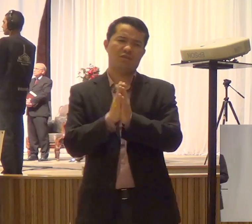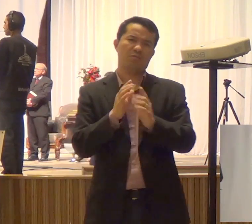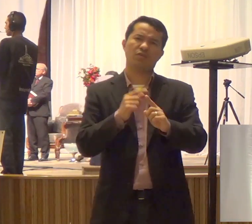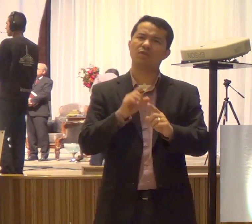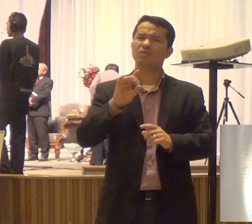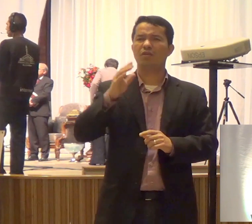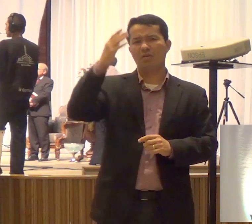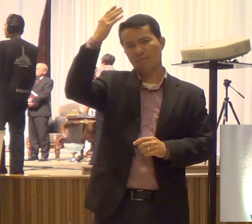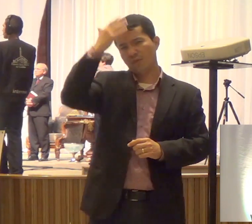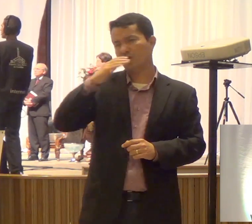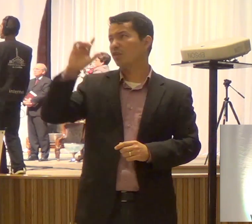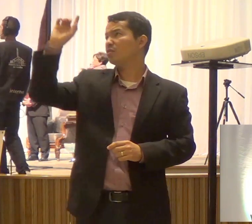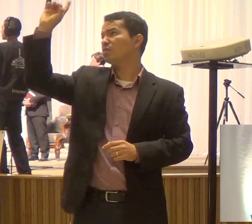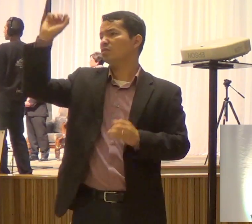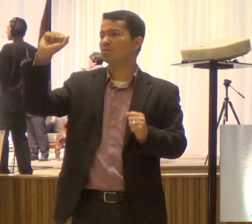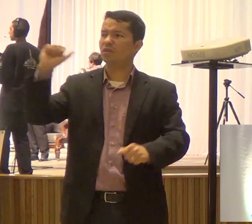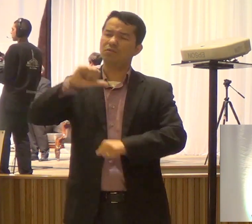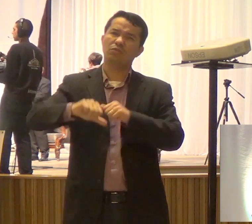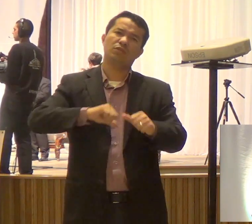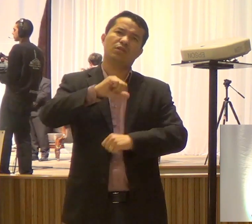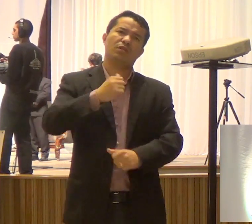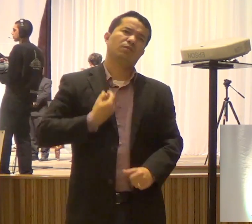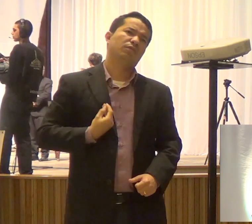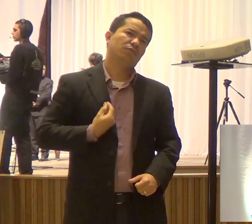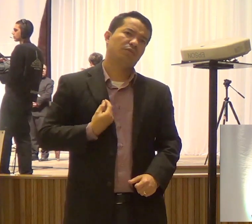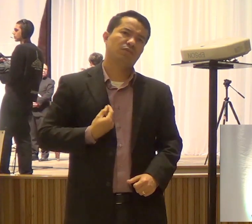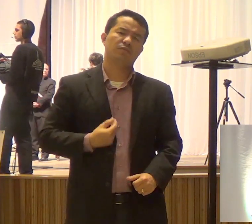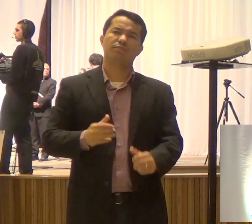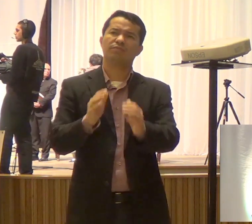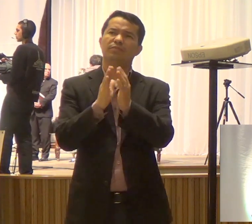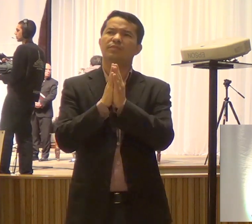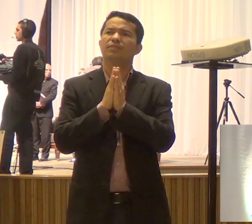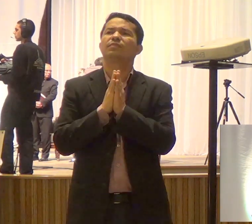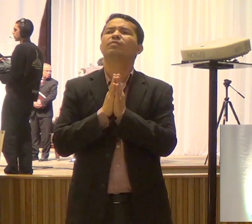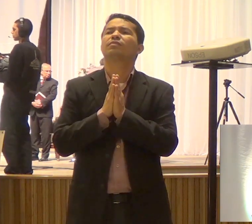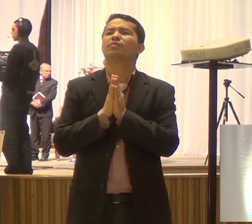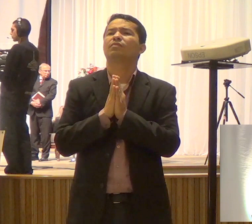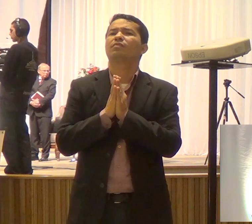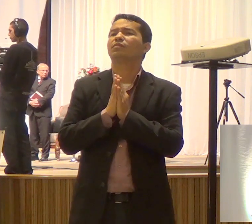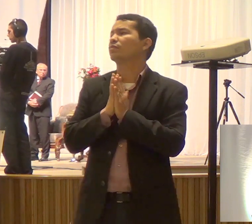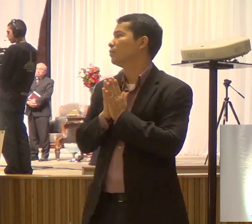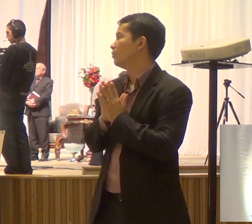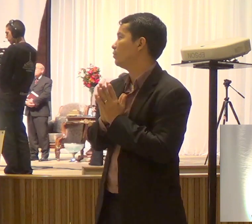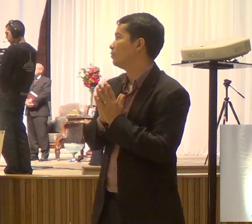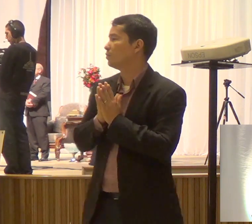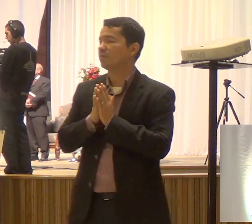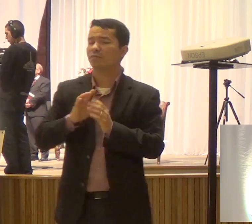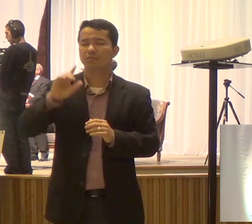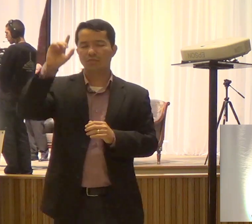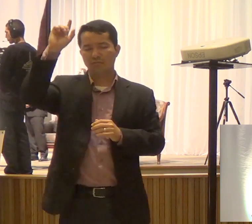presença de Deus que faz a diferença na vida da gente. Deus, o Senhor está vendo aqui esse